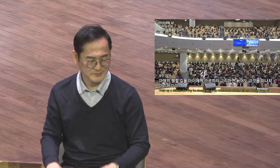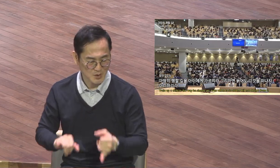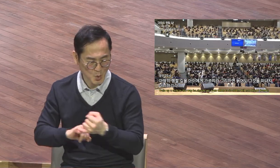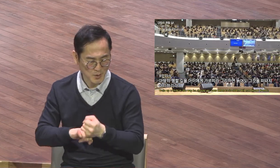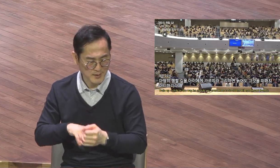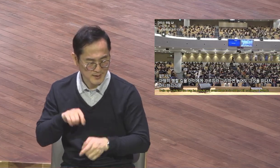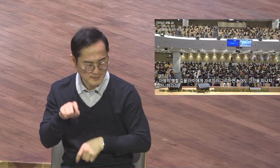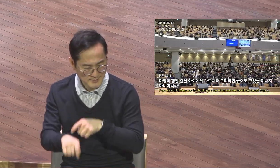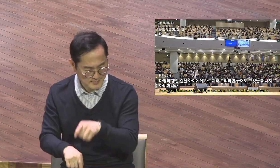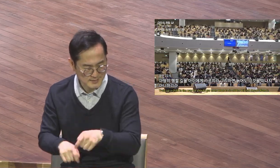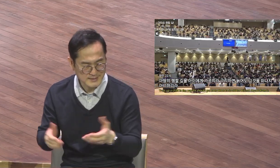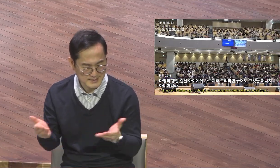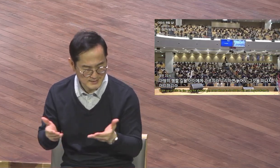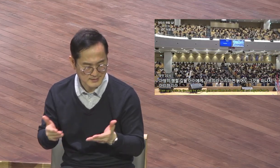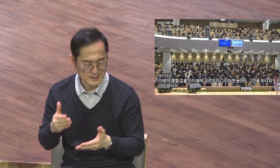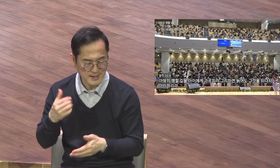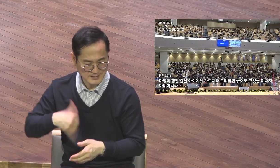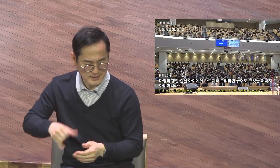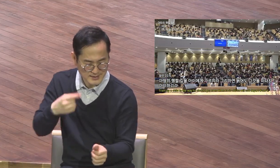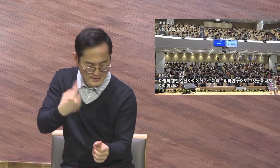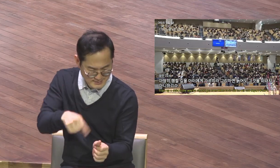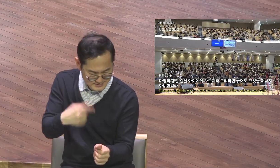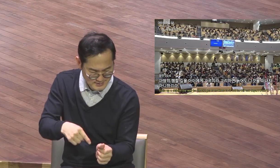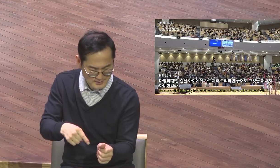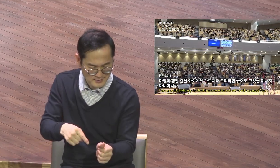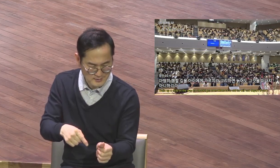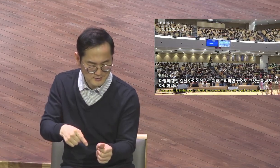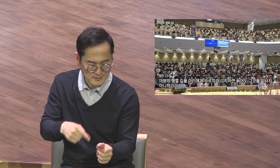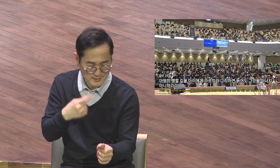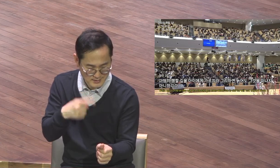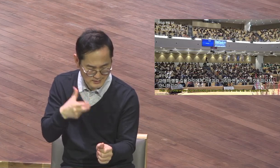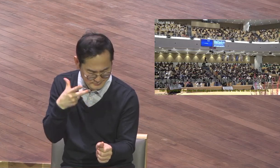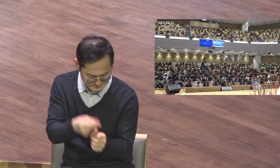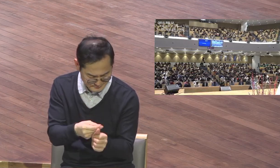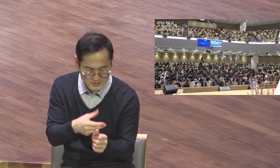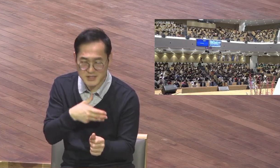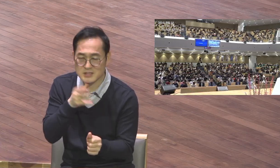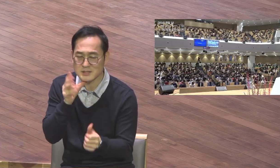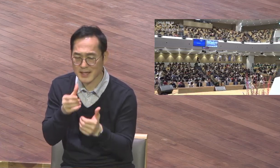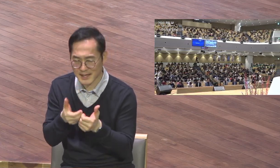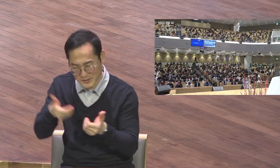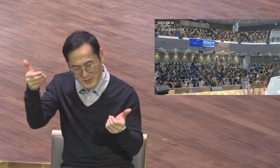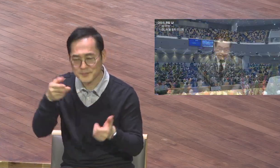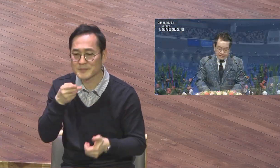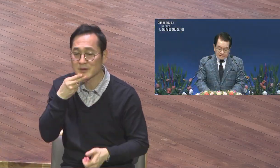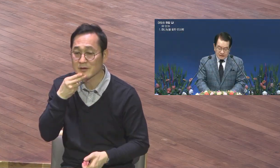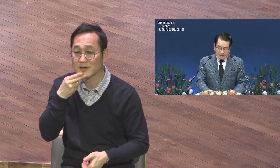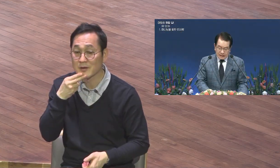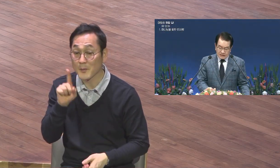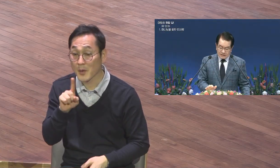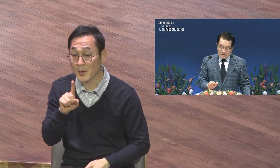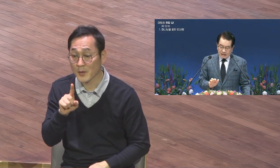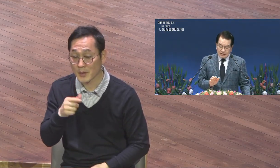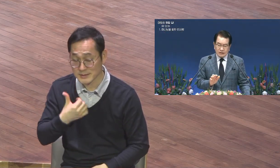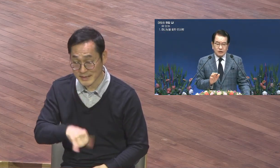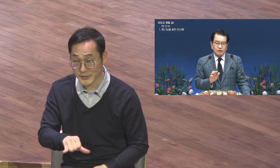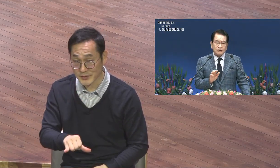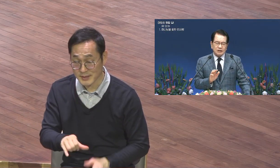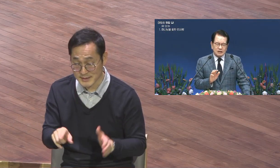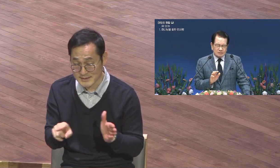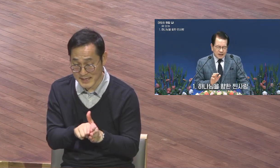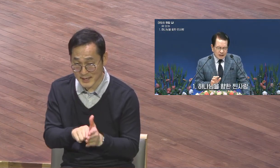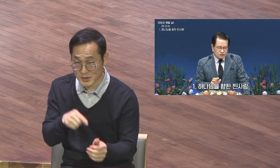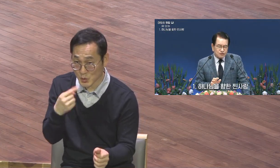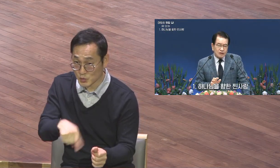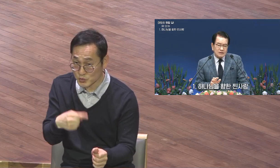가르치라. 그리하면 늙어도 그것을 떠나지 아니하리라. 자, 본문의 내용은요. 자녀들을 향한 신앙